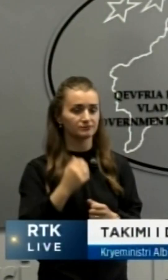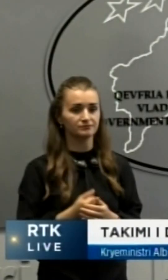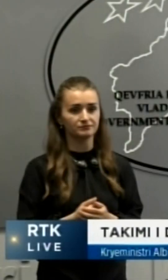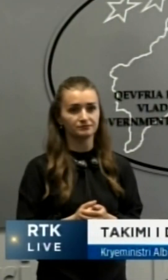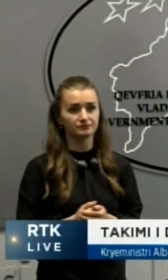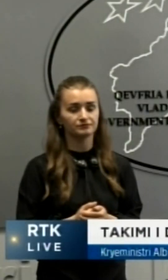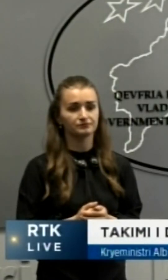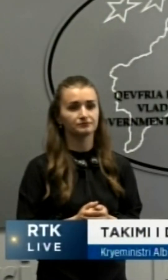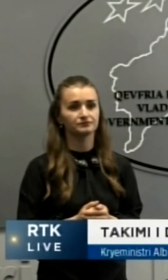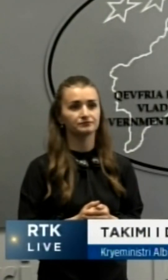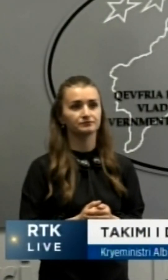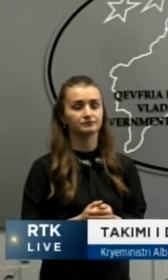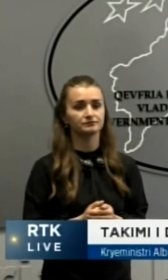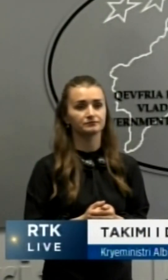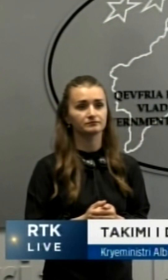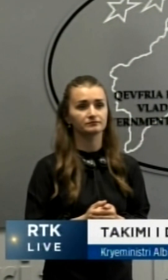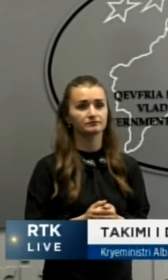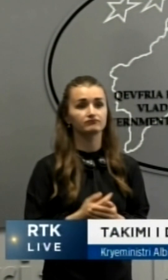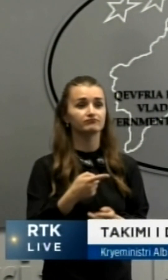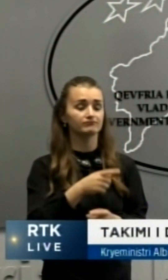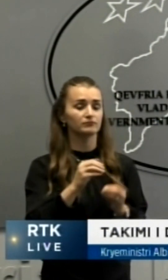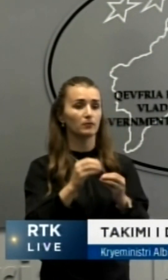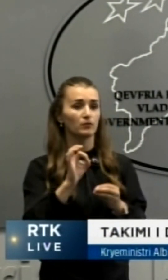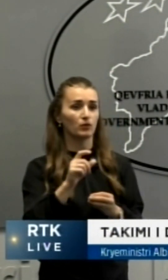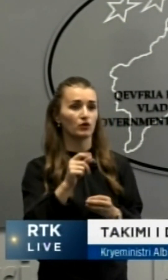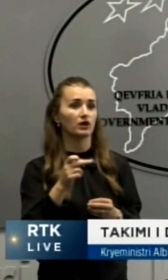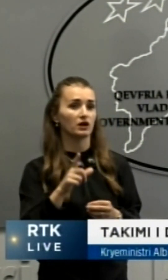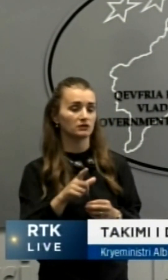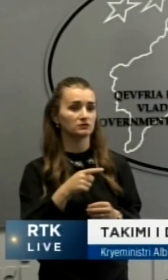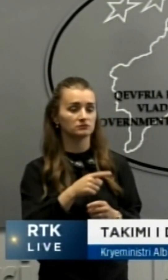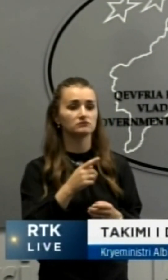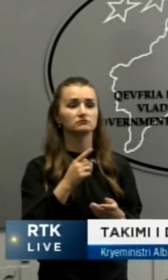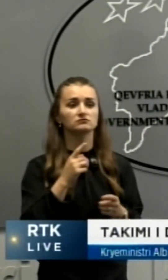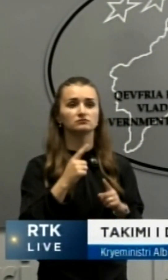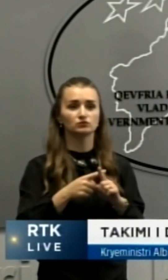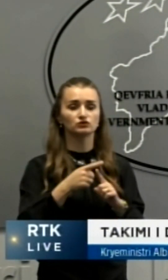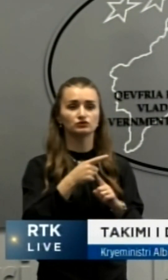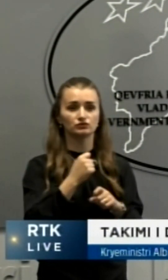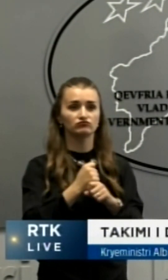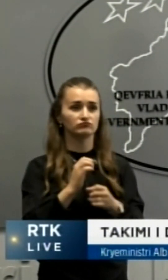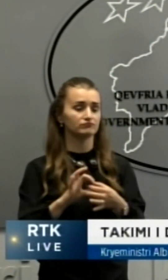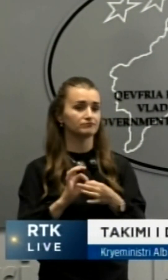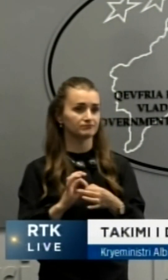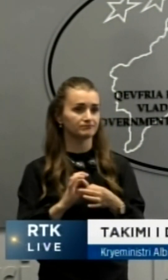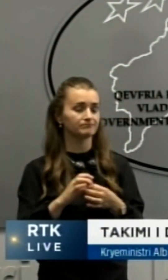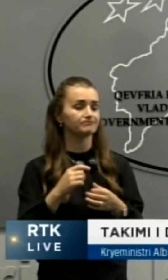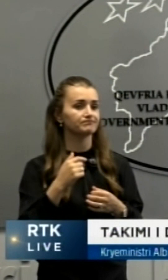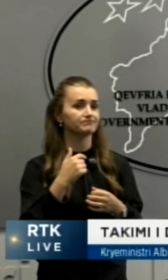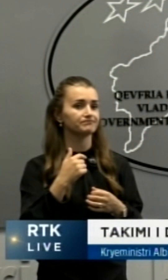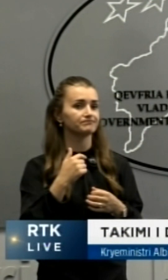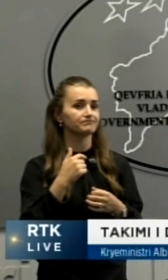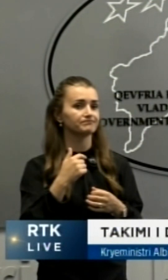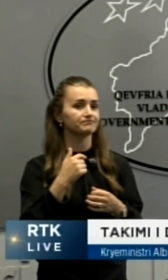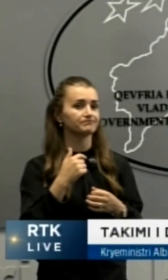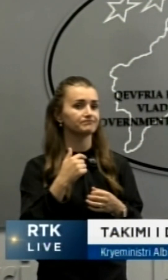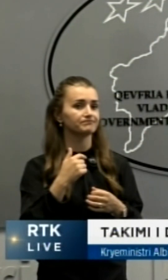Josep Borrell. Me zotin Borrell, dje dhe me vendet mike e partnerit Kuintit sot, kanë shprehur përkushtimin dhe angazhimin e plot të